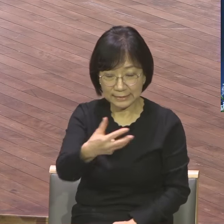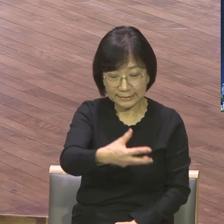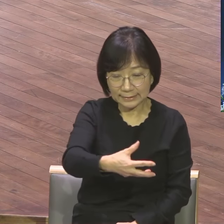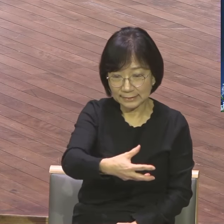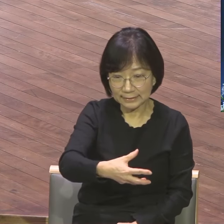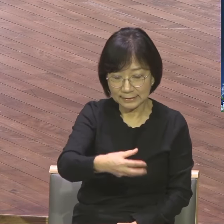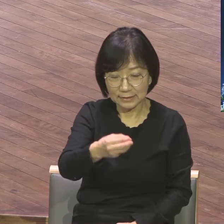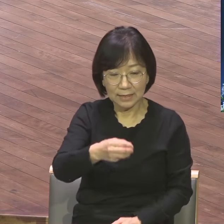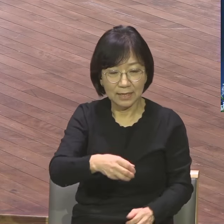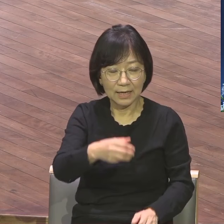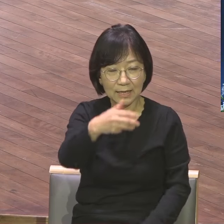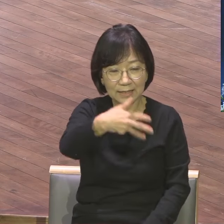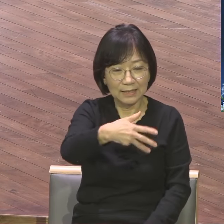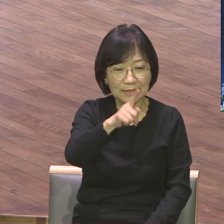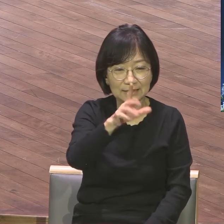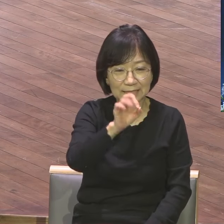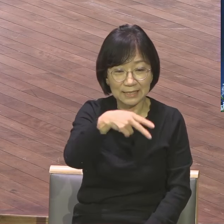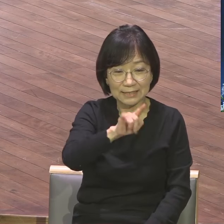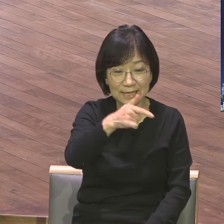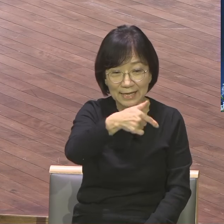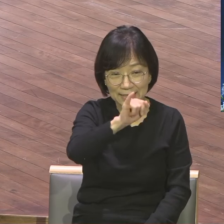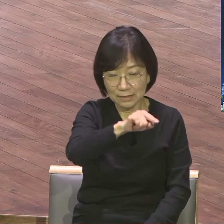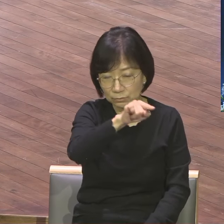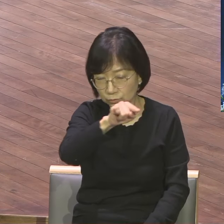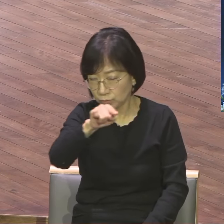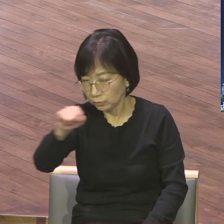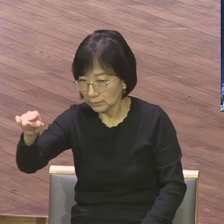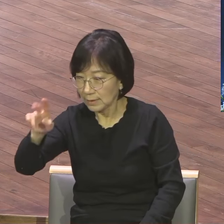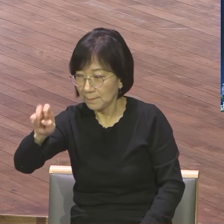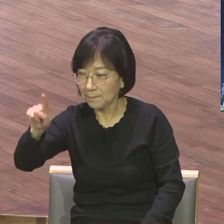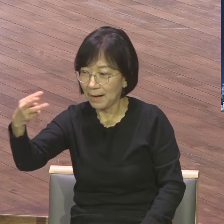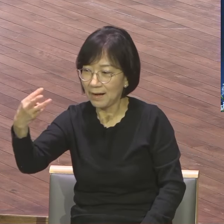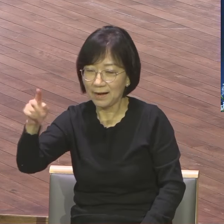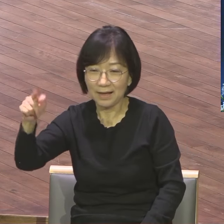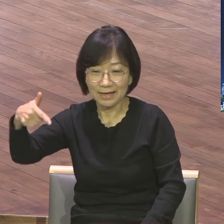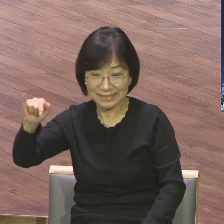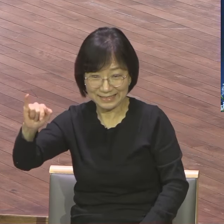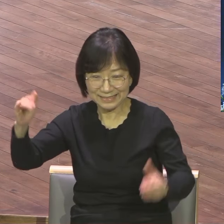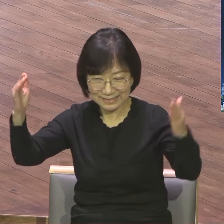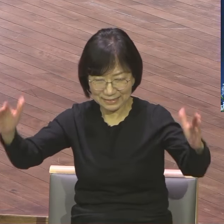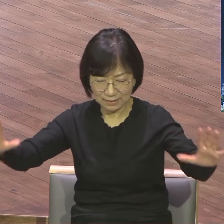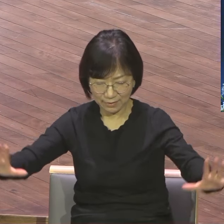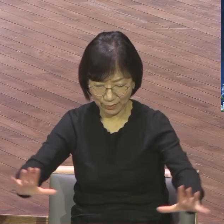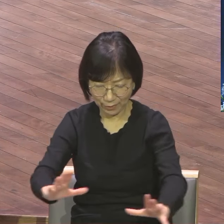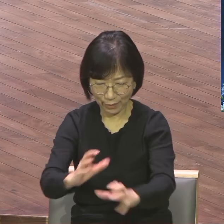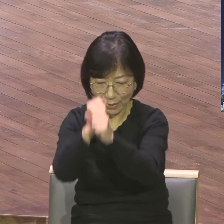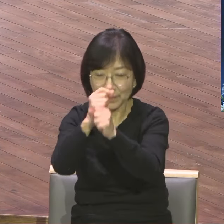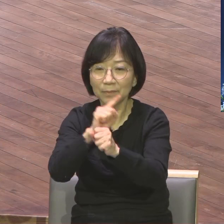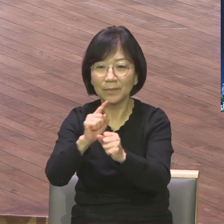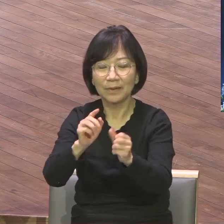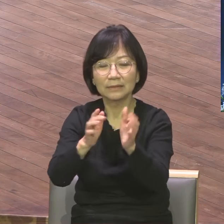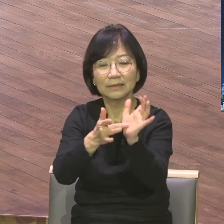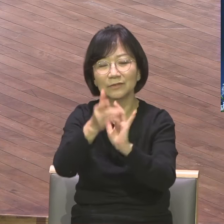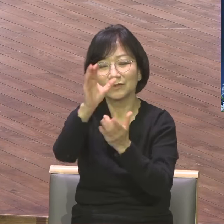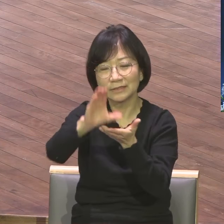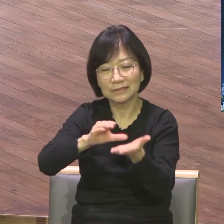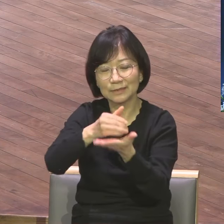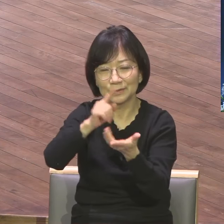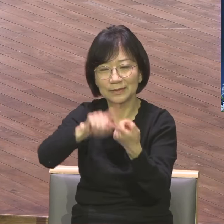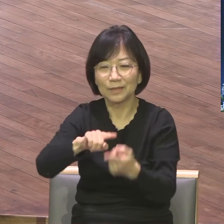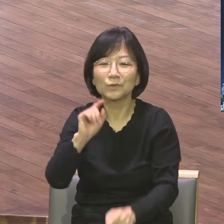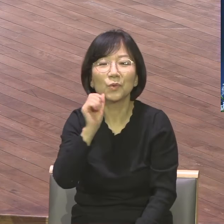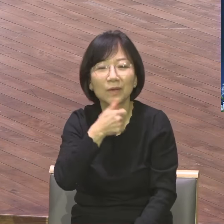창세기에서부터 말라기까지 핵심은 뭐냐? 바로 그리스도를 소개하고 있습니다. 이스라엘 백성은 430년